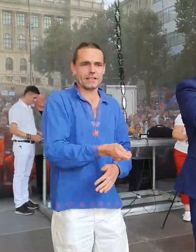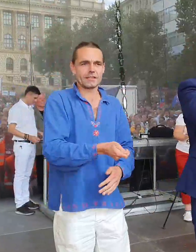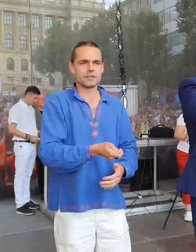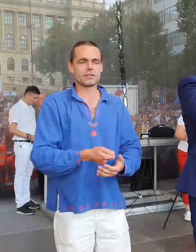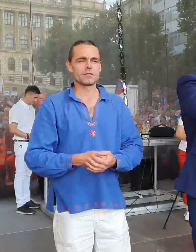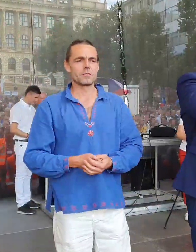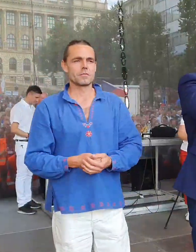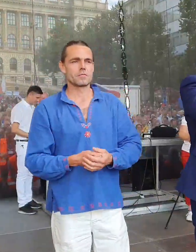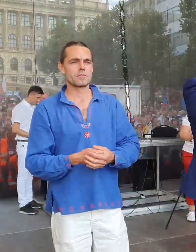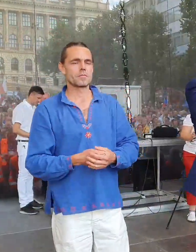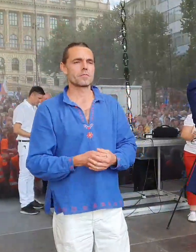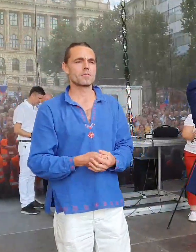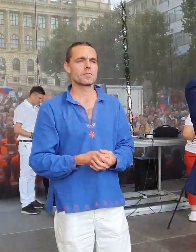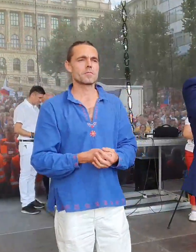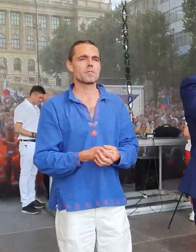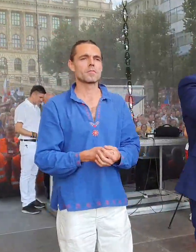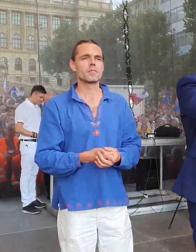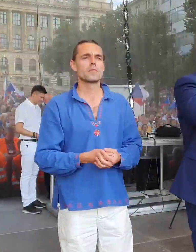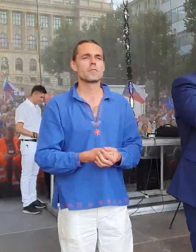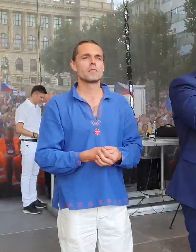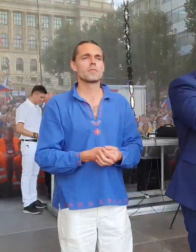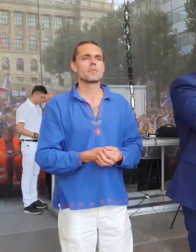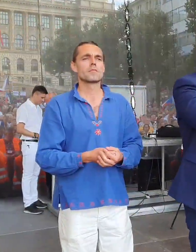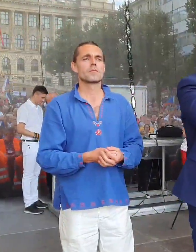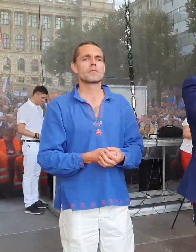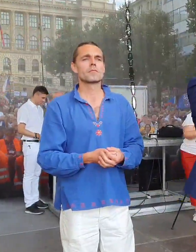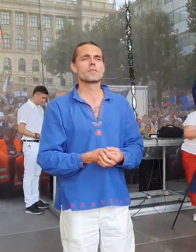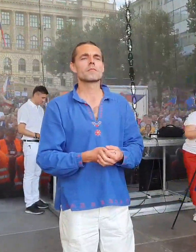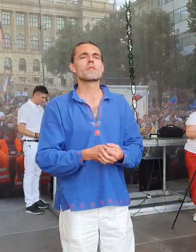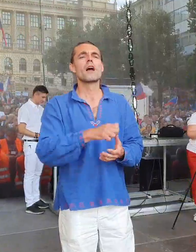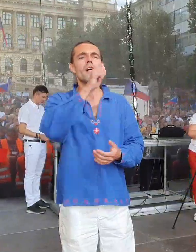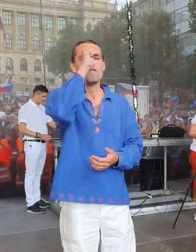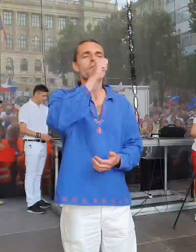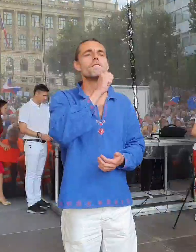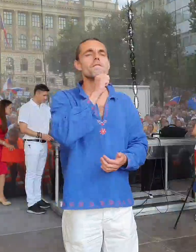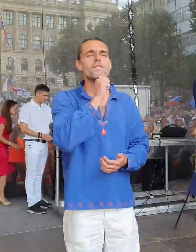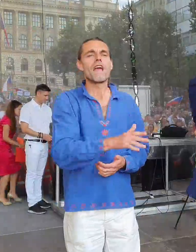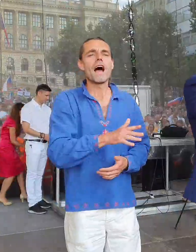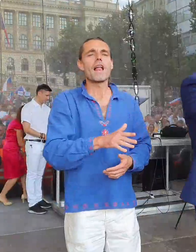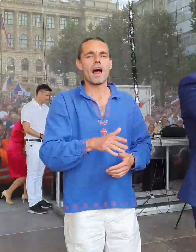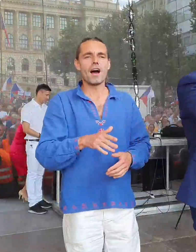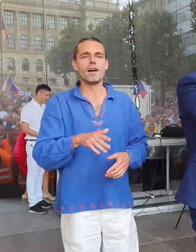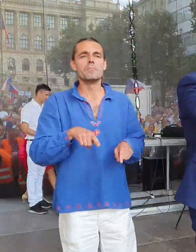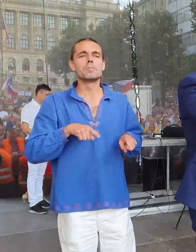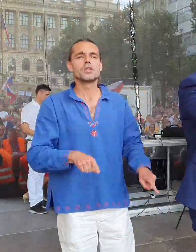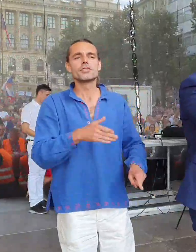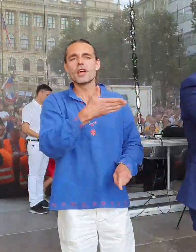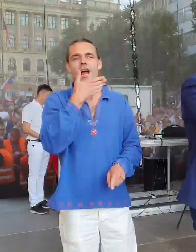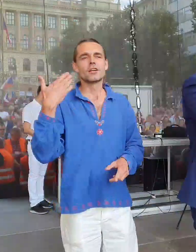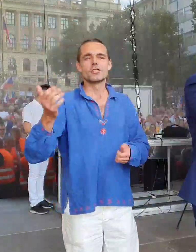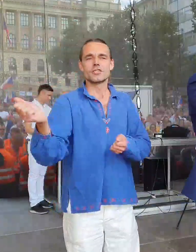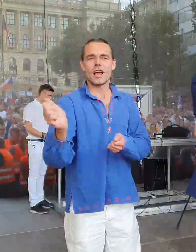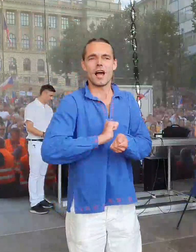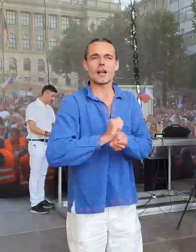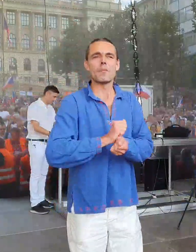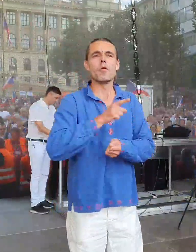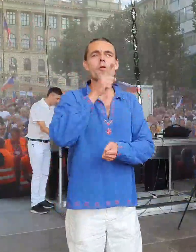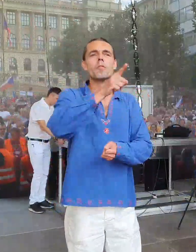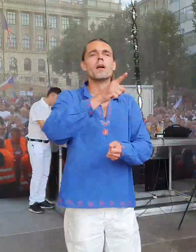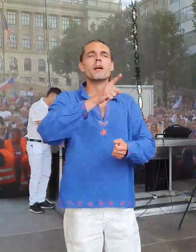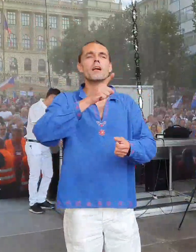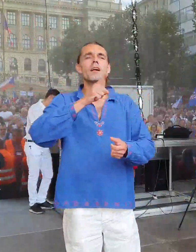A viním předsedu vlády České republiky Petra Fialu z vlastizrádného jednání,